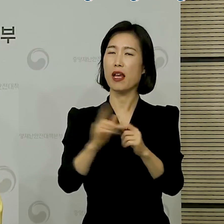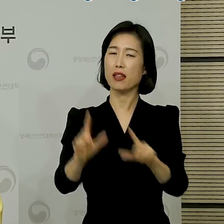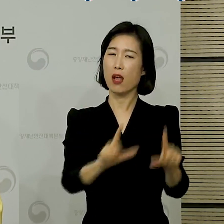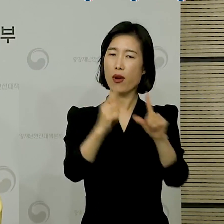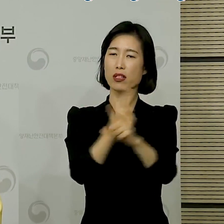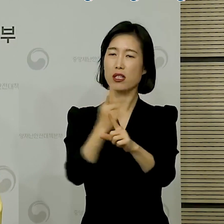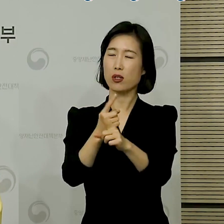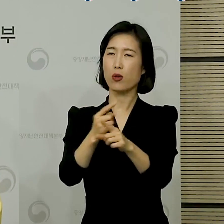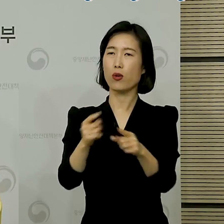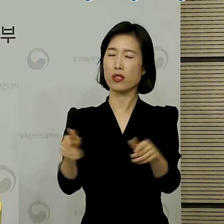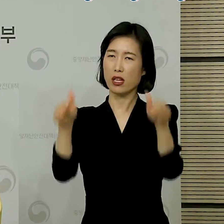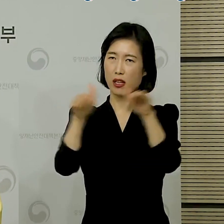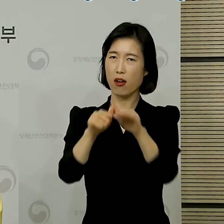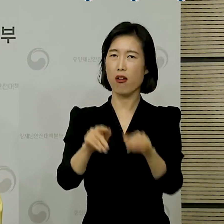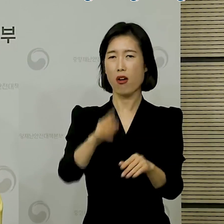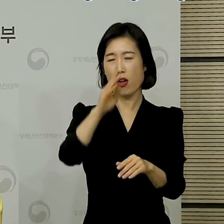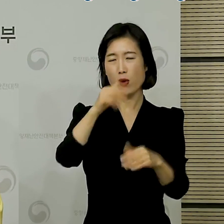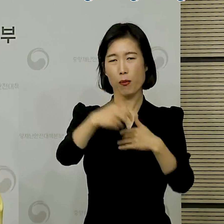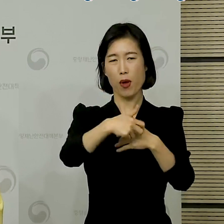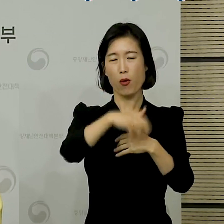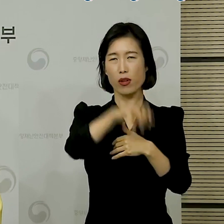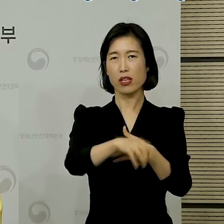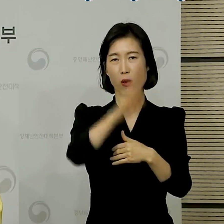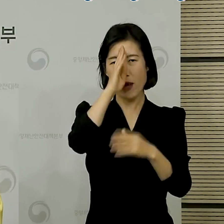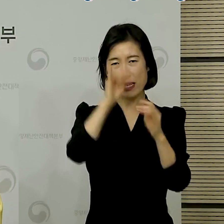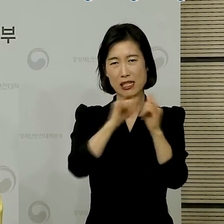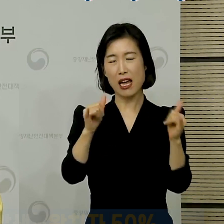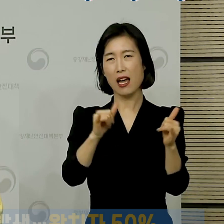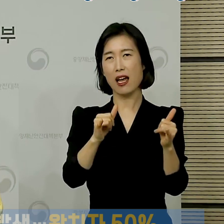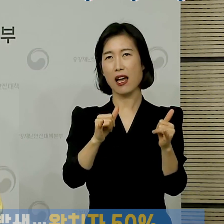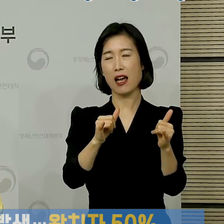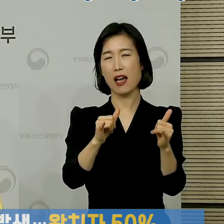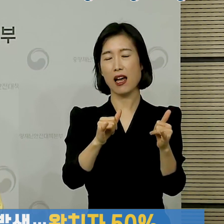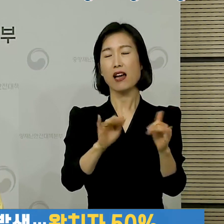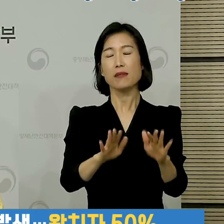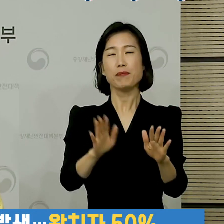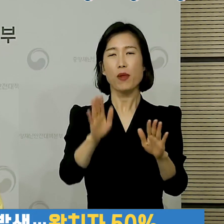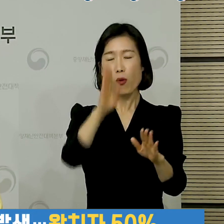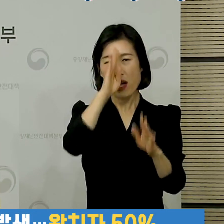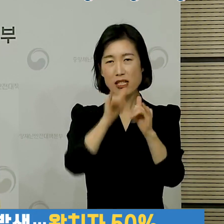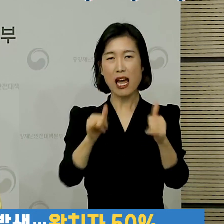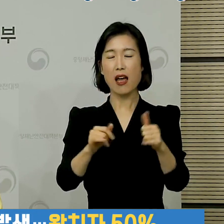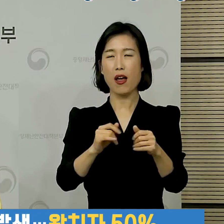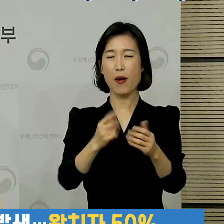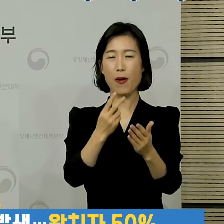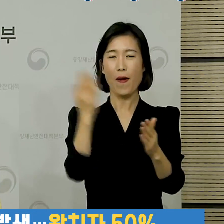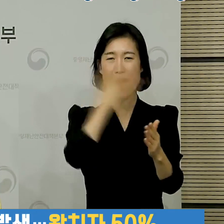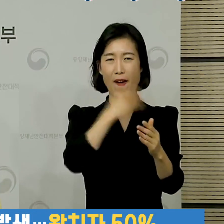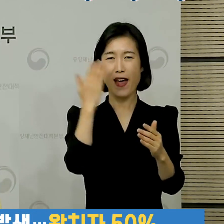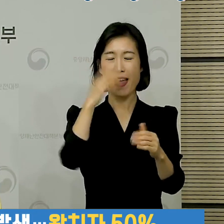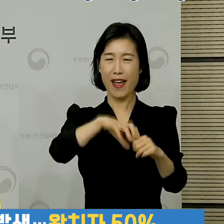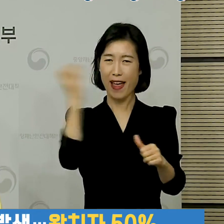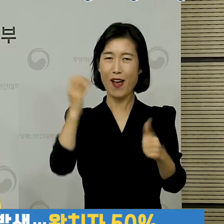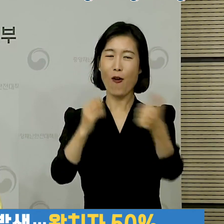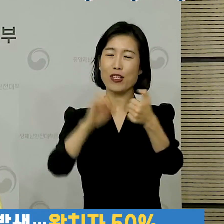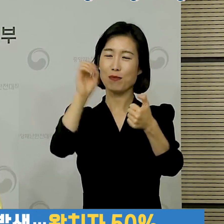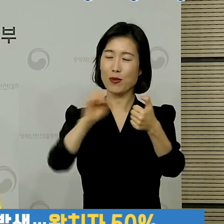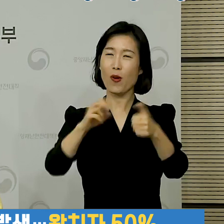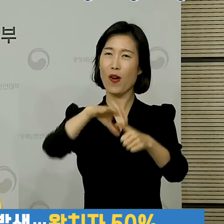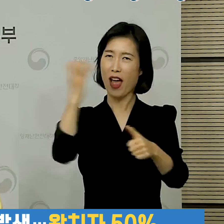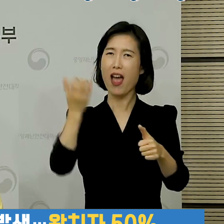그리고 병원에서 많은 환자들이 완치된 환자들이 50%를 넘었지만 또 나머지 약